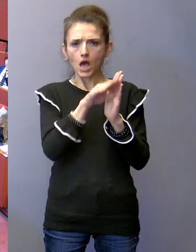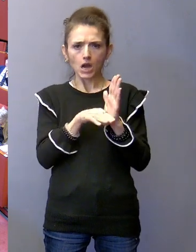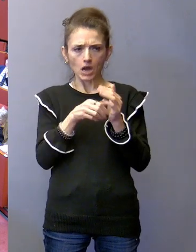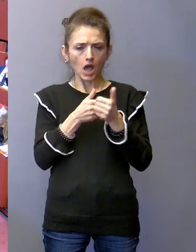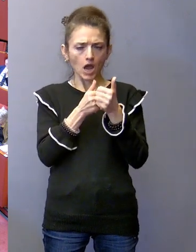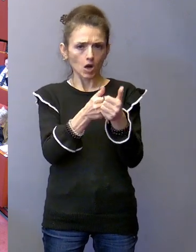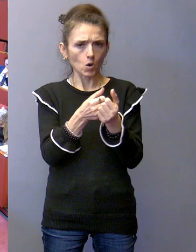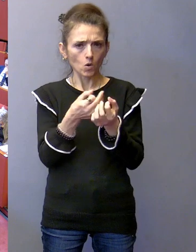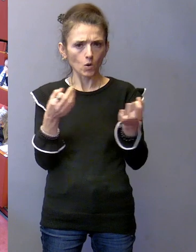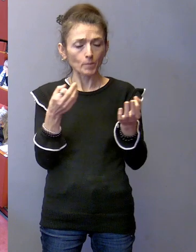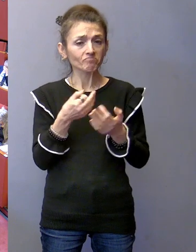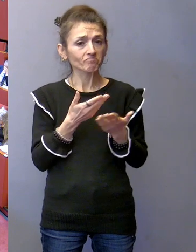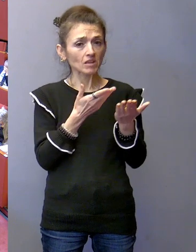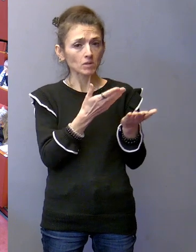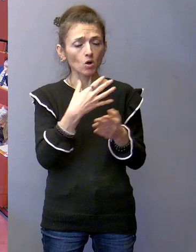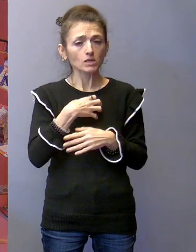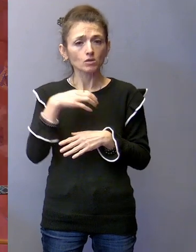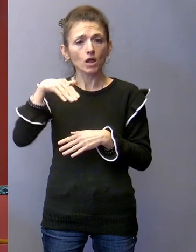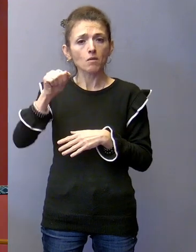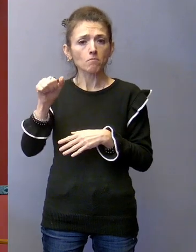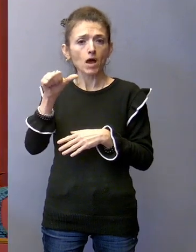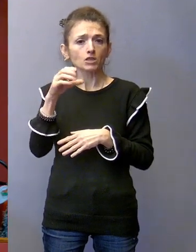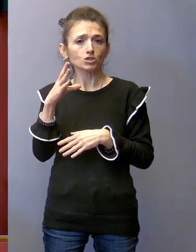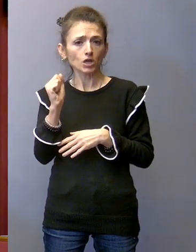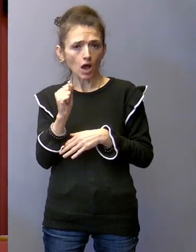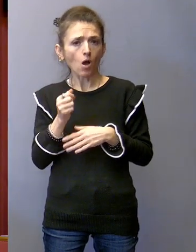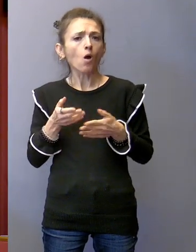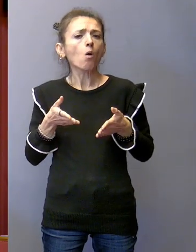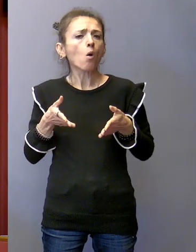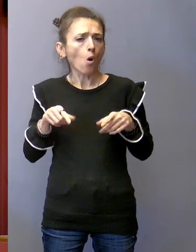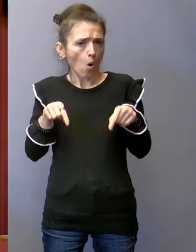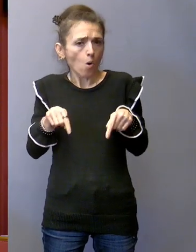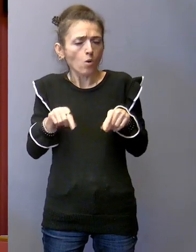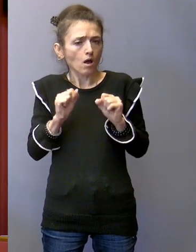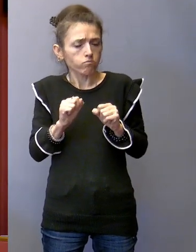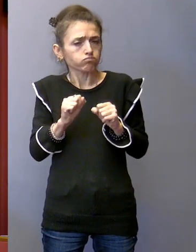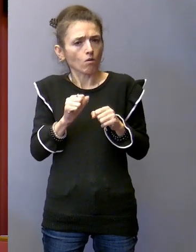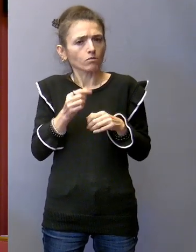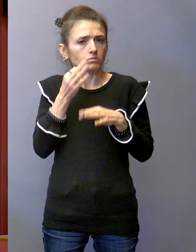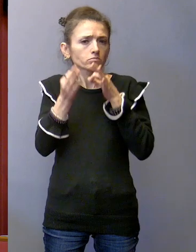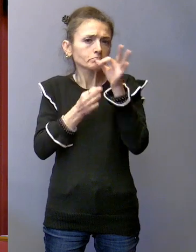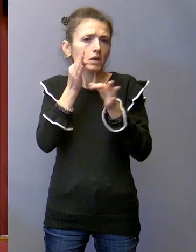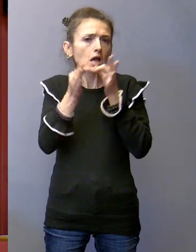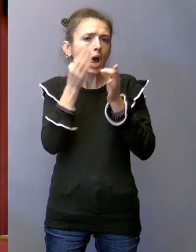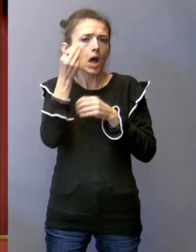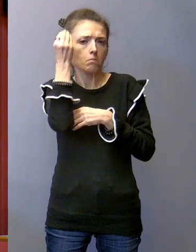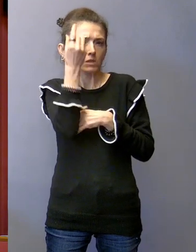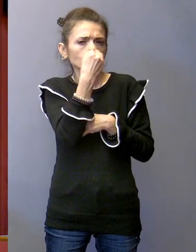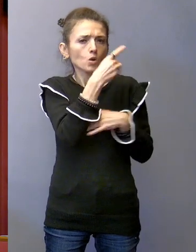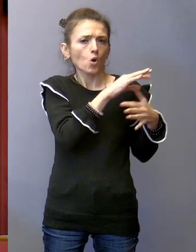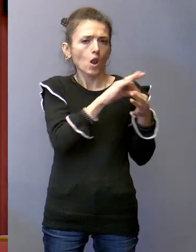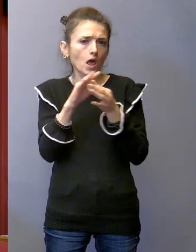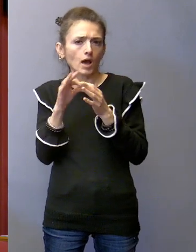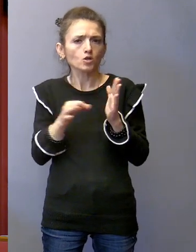prego assessore Mascia se vuole a questo punto si illustrare la sua posizione su cinque sei sette